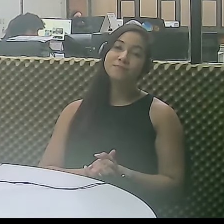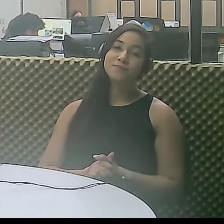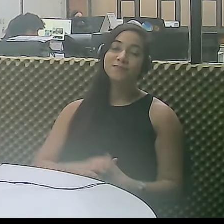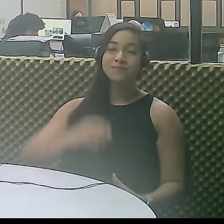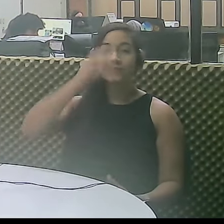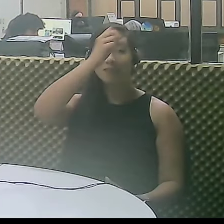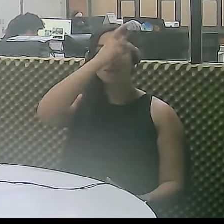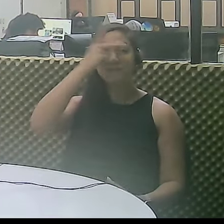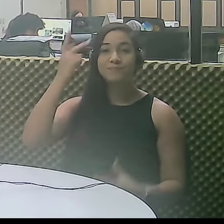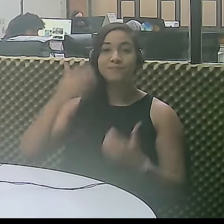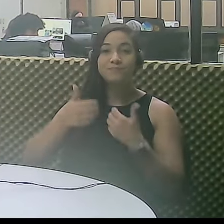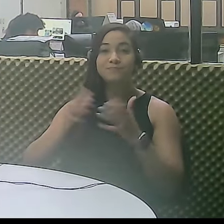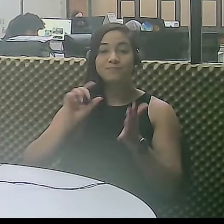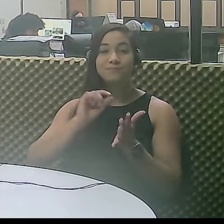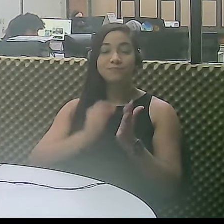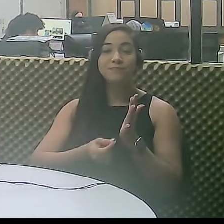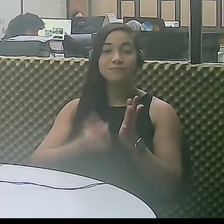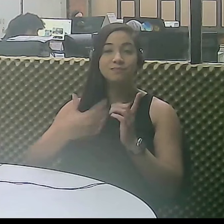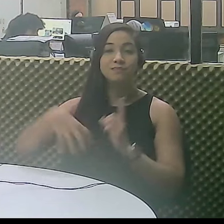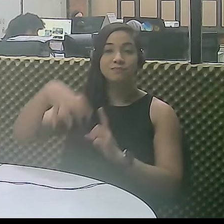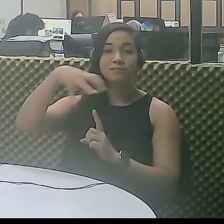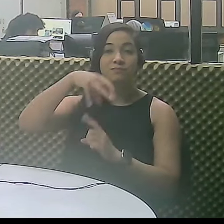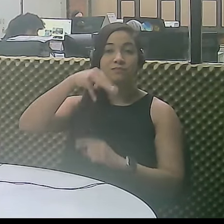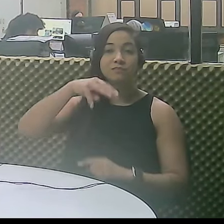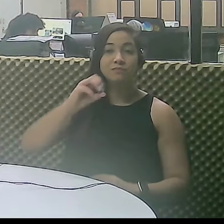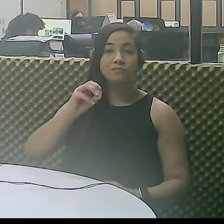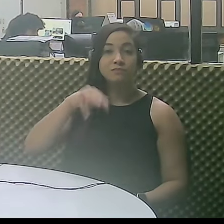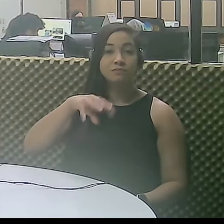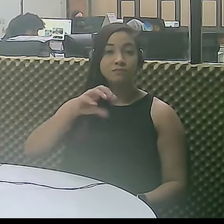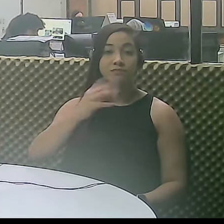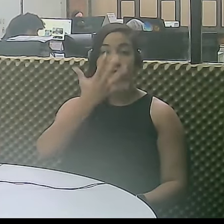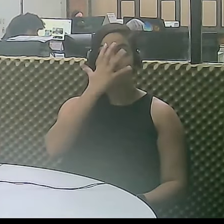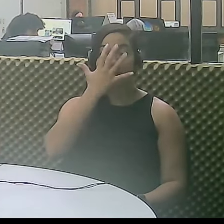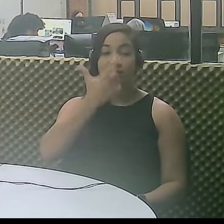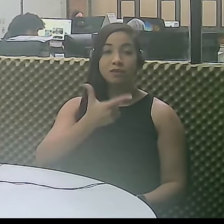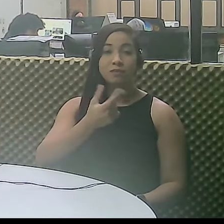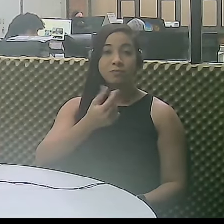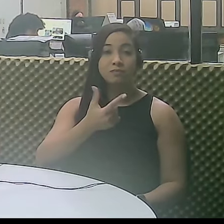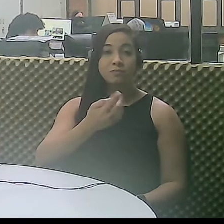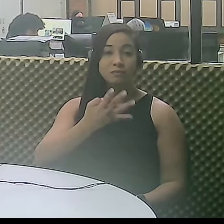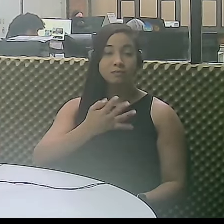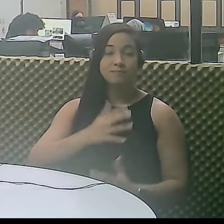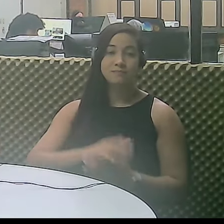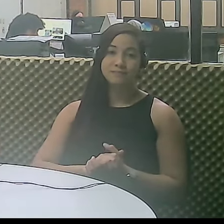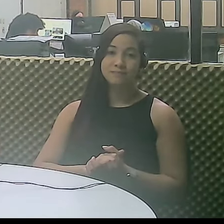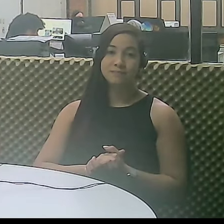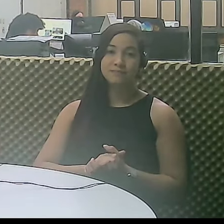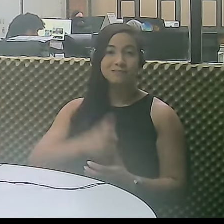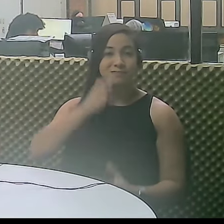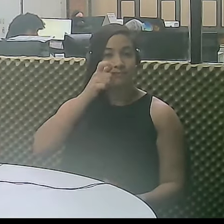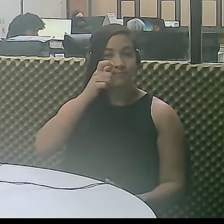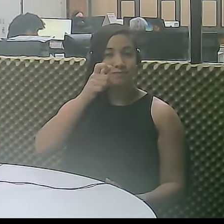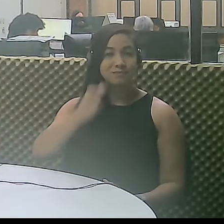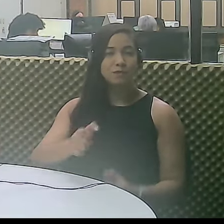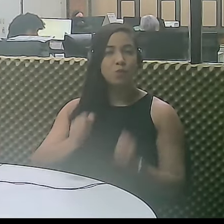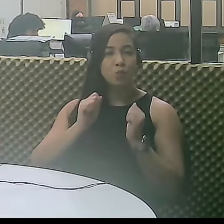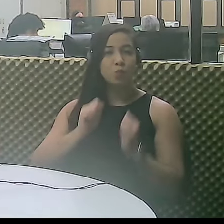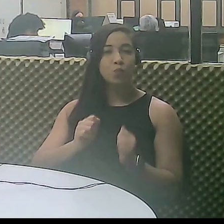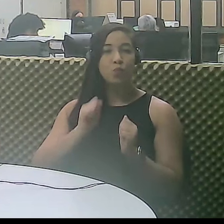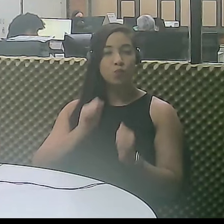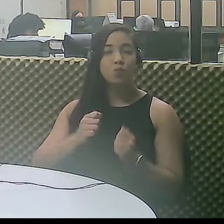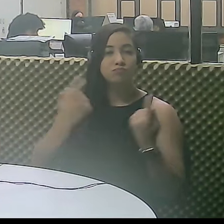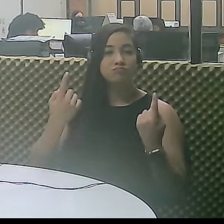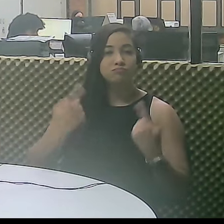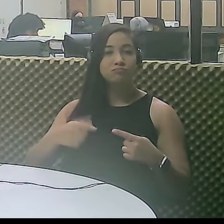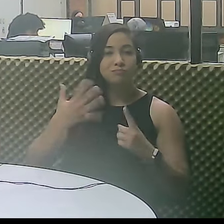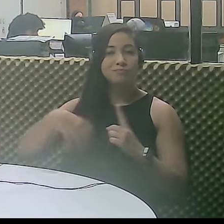Prefeitura abre inscrições para o Reinado de Momo do Carnaval 2024. Os interessados poderão concorrer aos